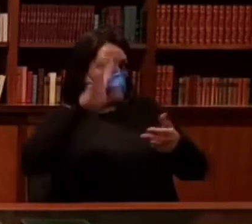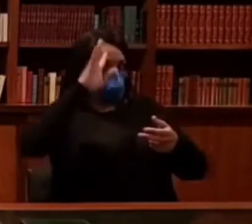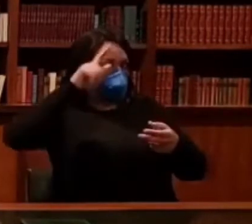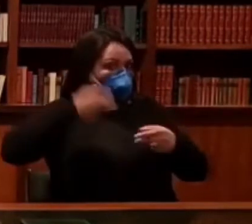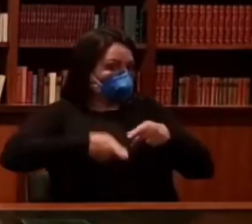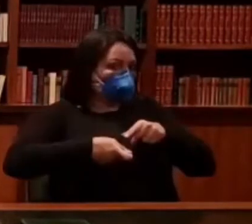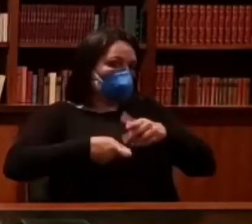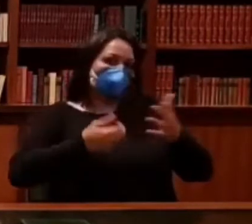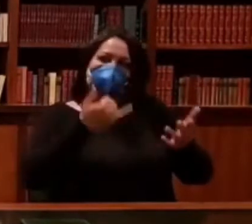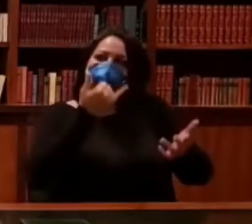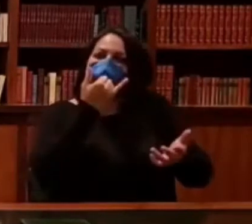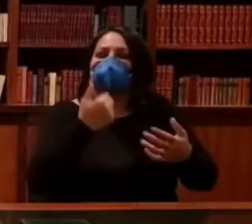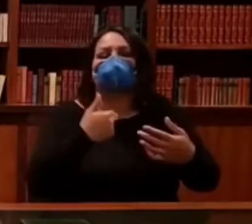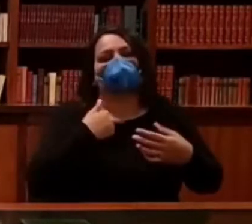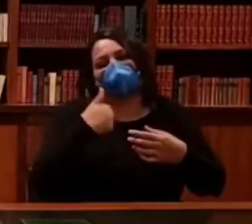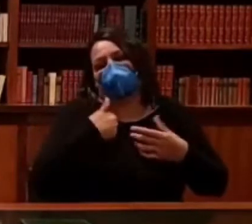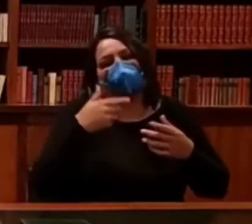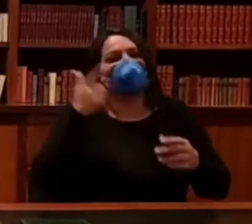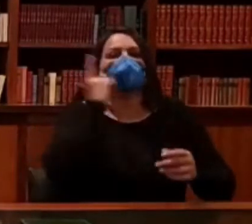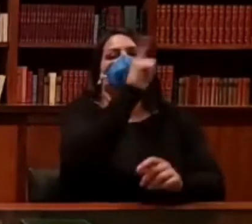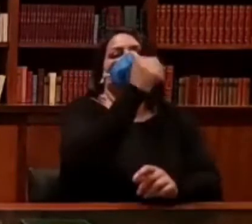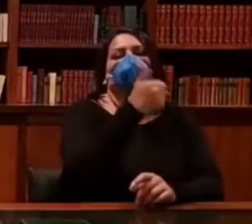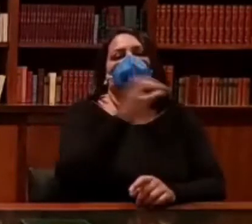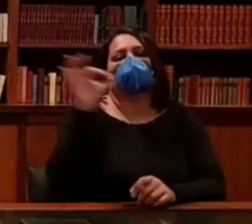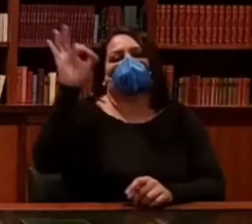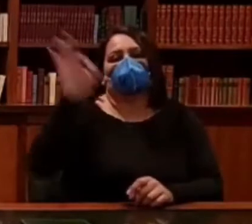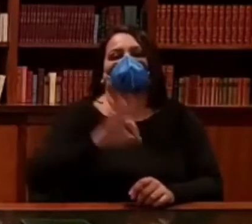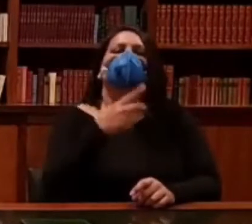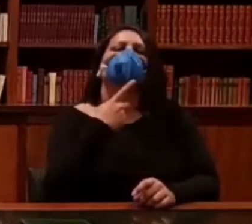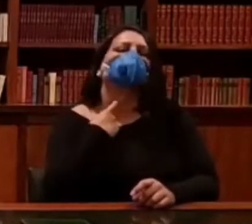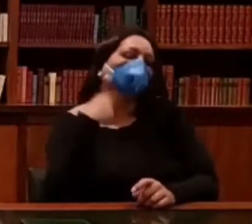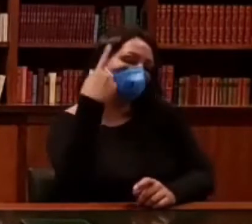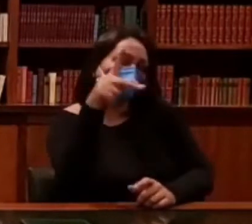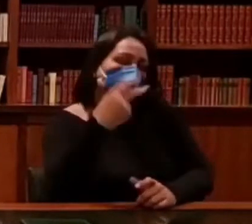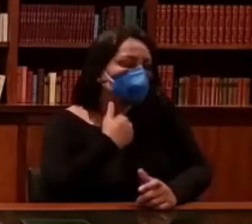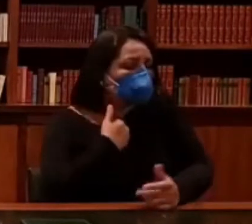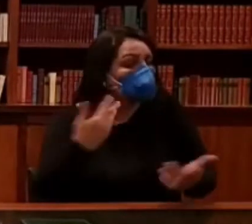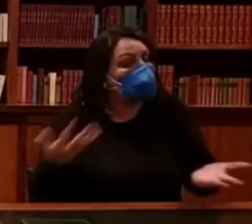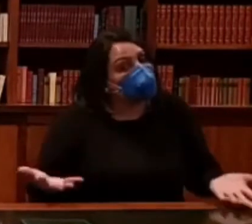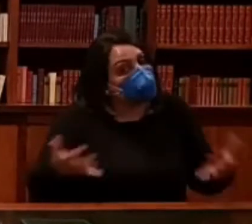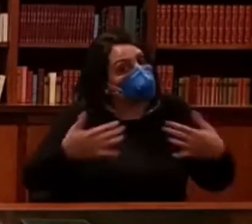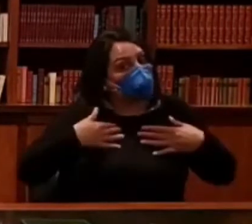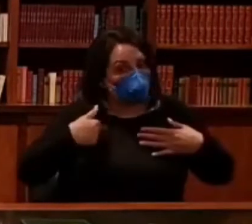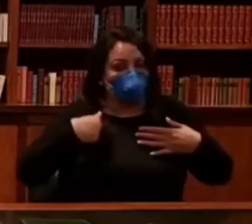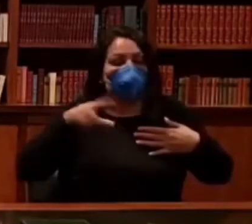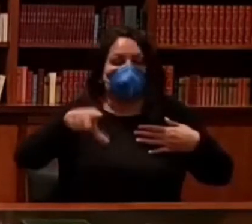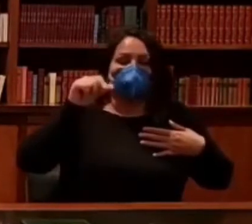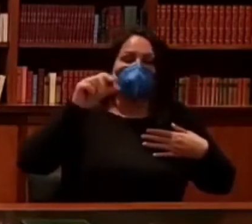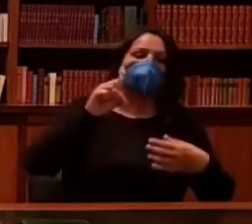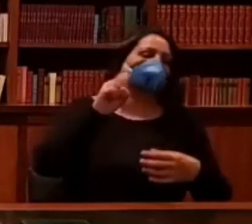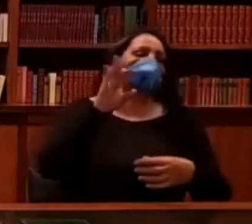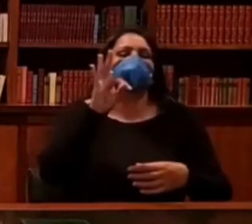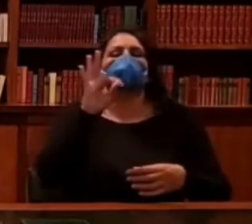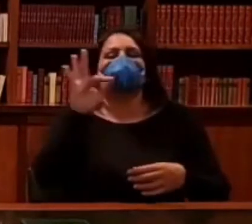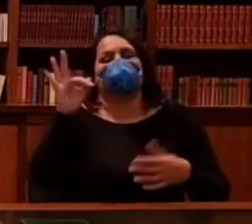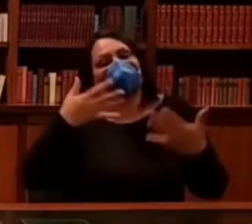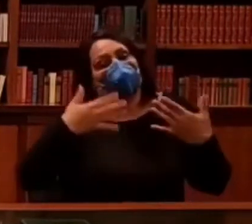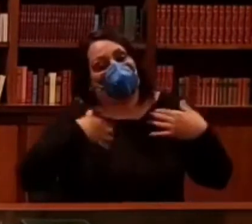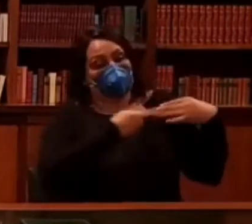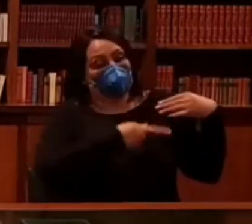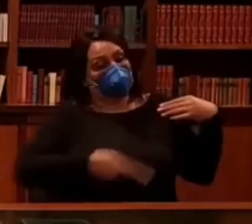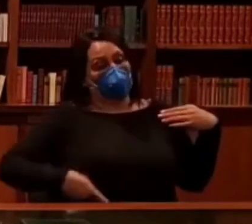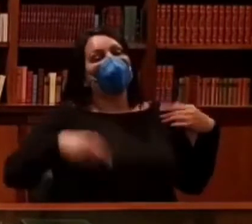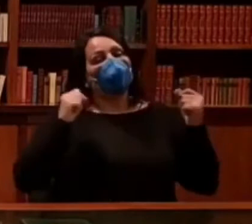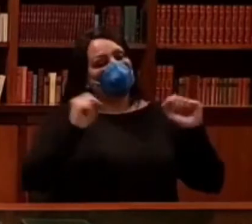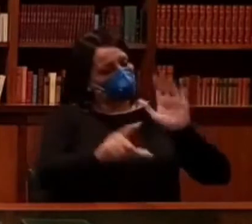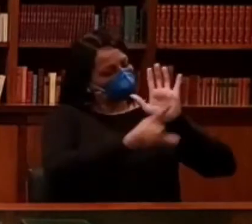acertar 100% o que você quer na ponta da linha. Mas a gente vai aperfeiçoando. E a indicação no Supremo é minha, me desculpe, né? Vocês me deram essa legitimidade. Então,